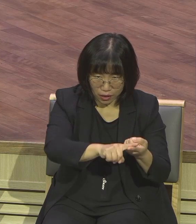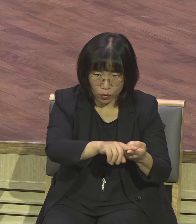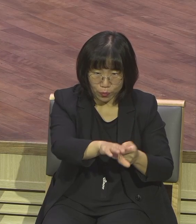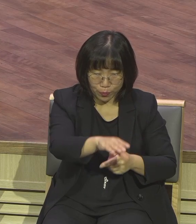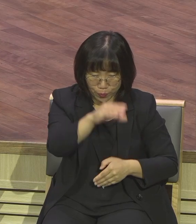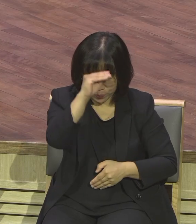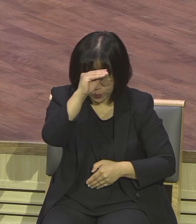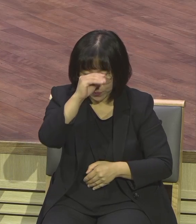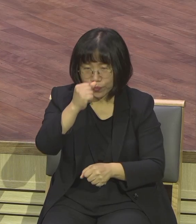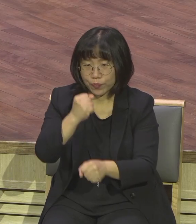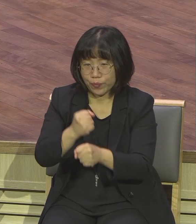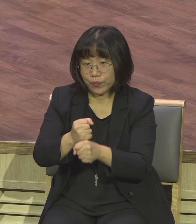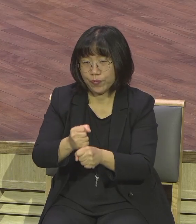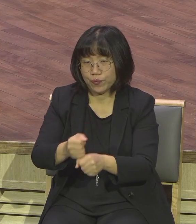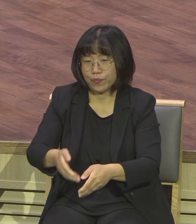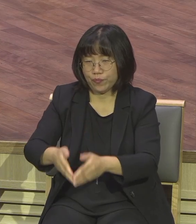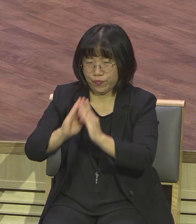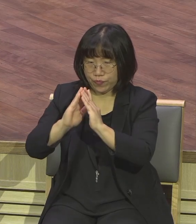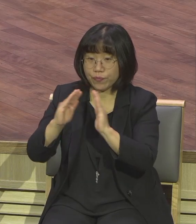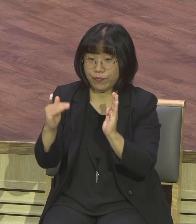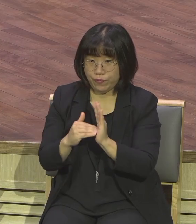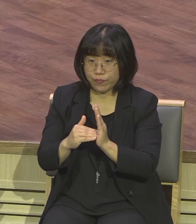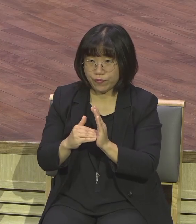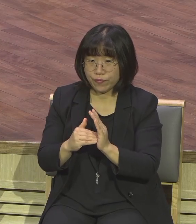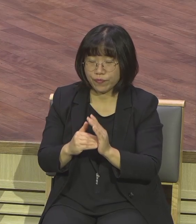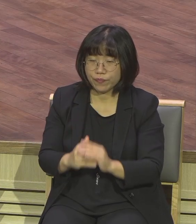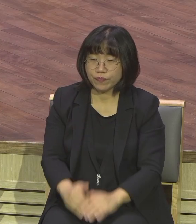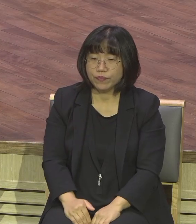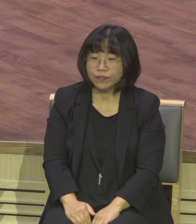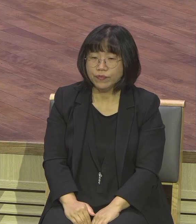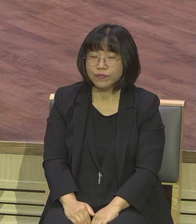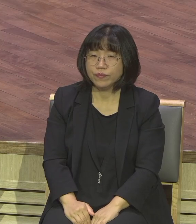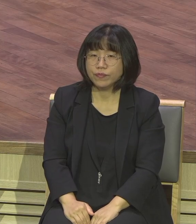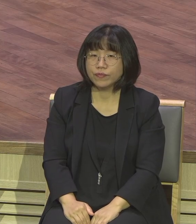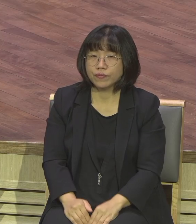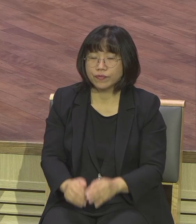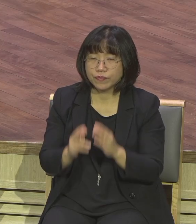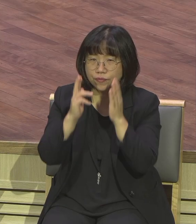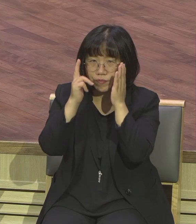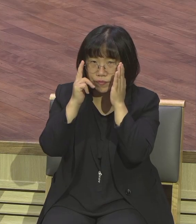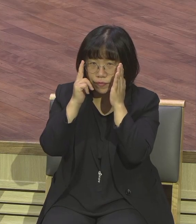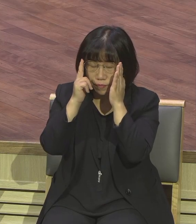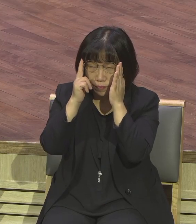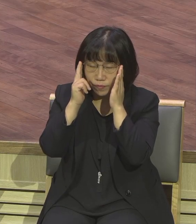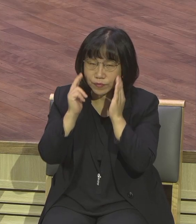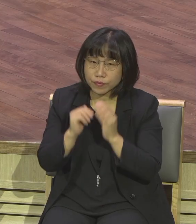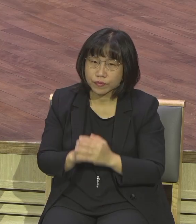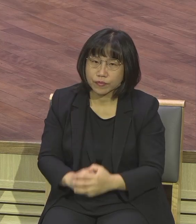뭐 인본주의 선 것도 아니고 잠못 입은 것도 아니고 그대로